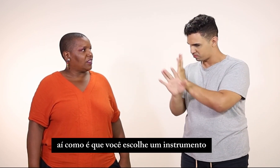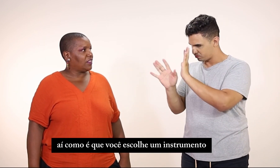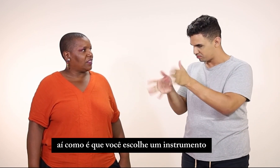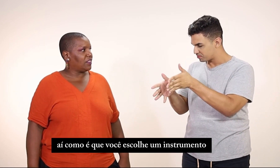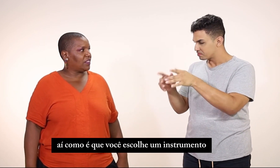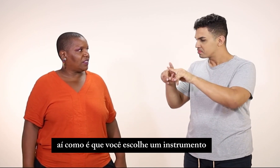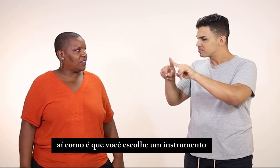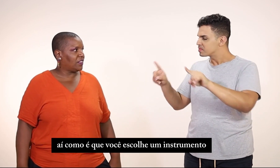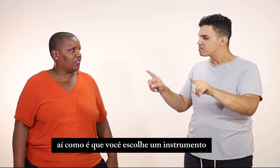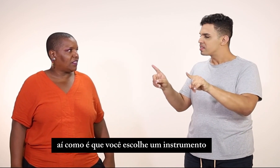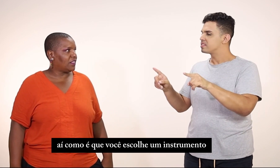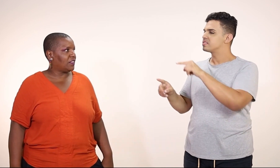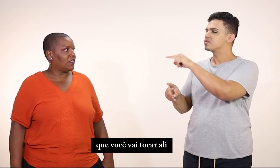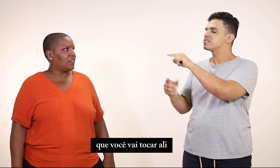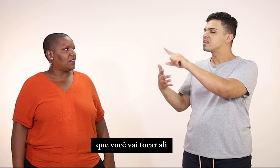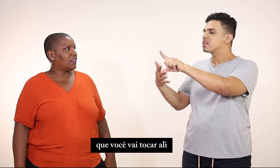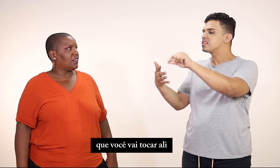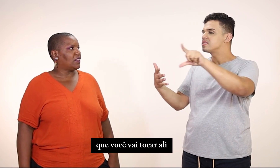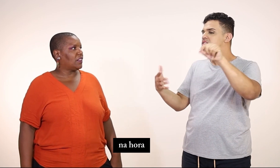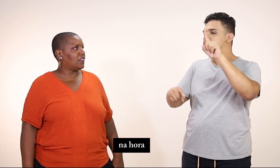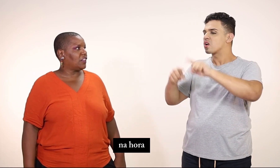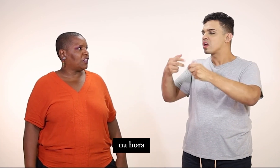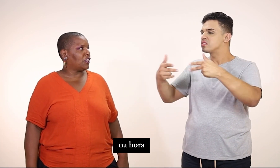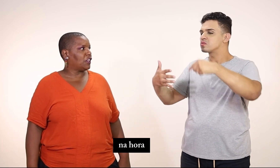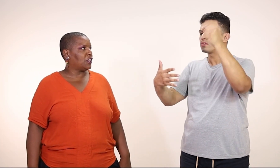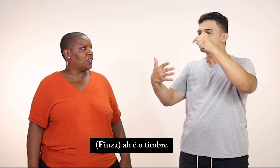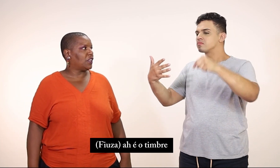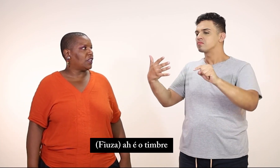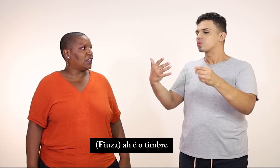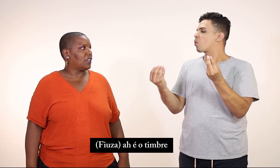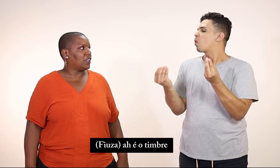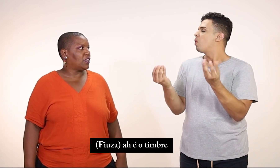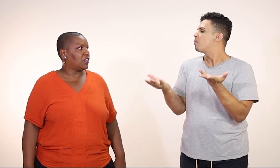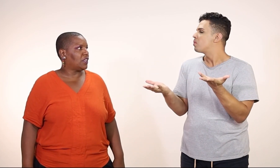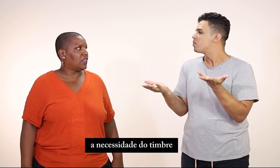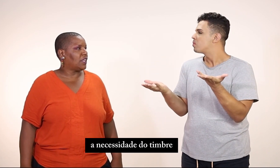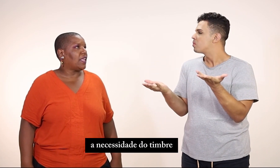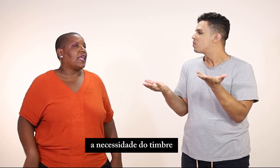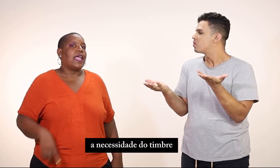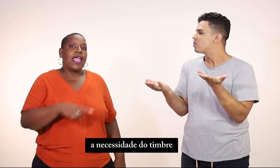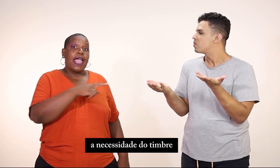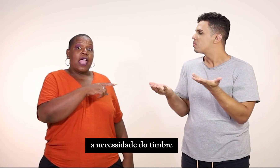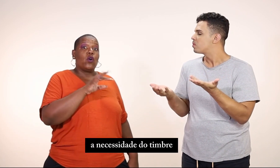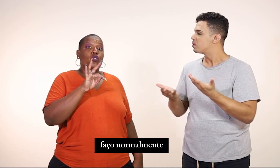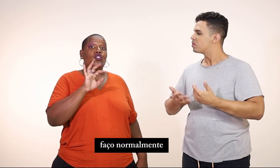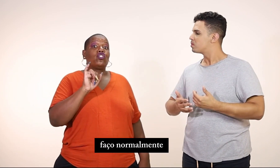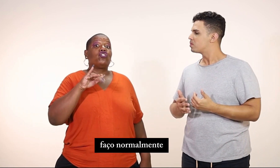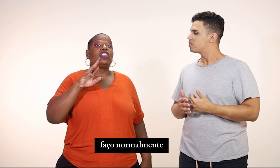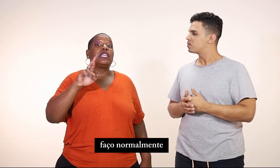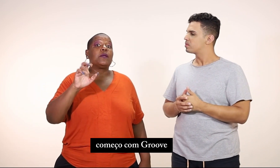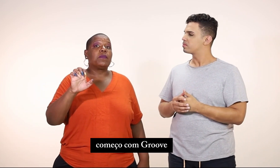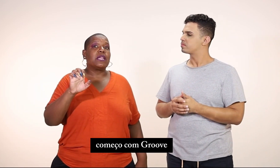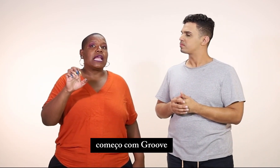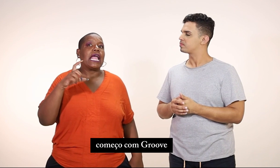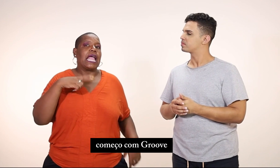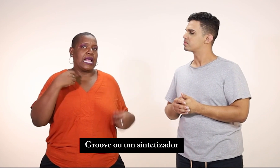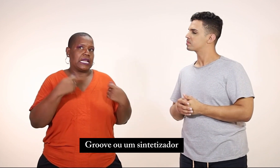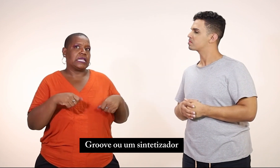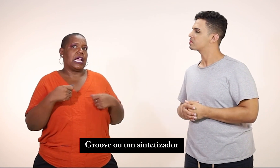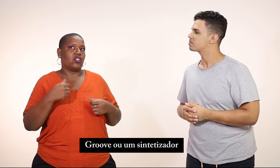Aí como é que você escolhe o instrumento que você vai tocar ali na hora? É o timbre, a necessidade do timbre. Normalmente começo com groove. Groove ou